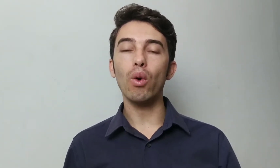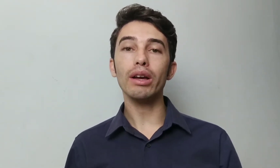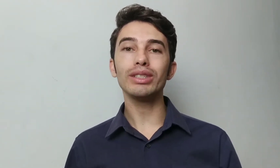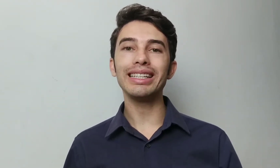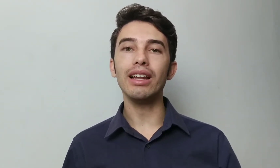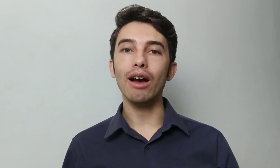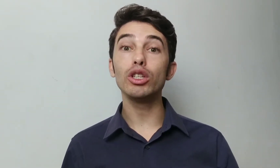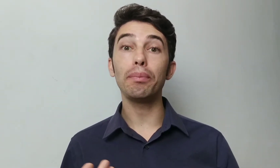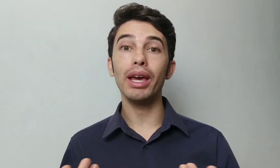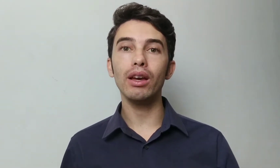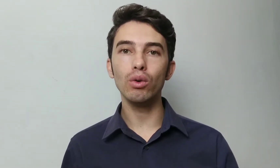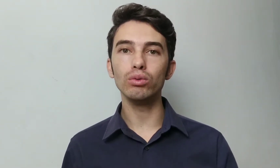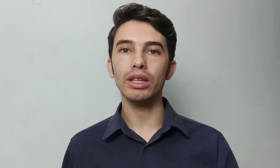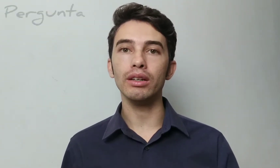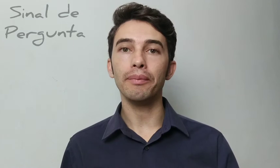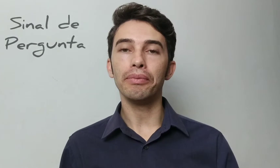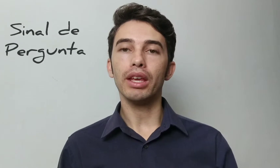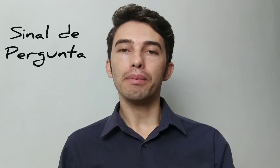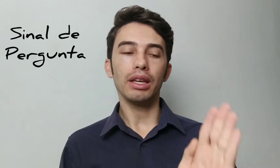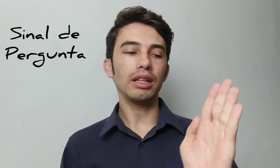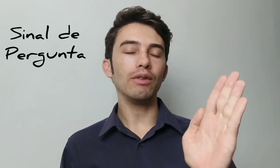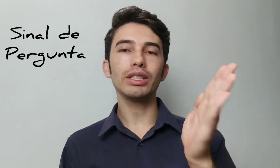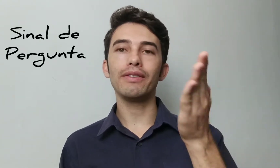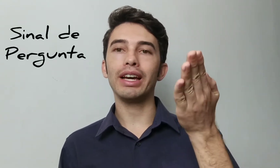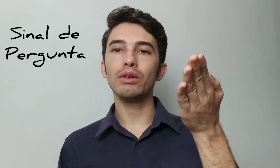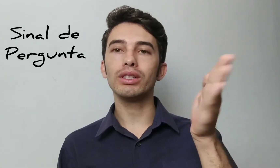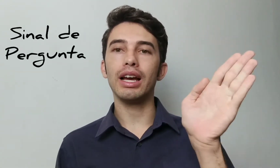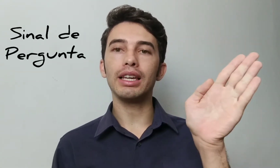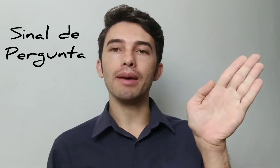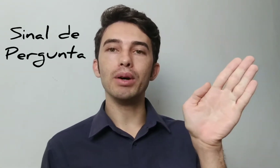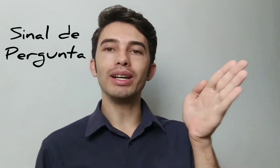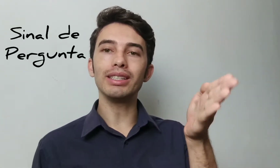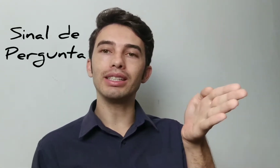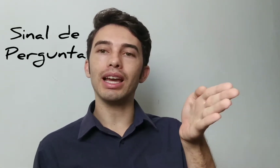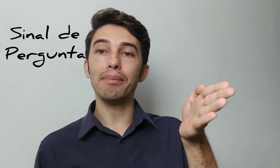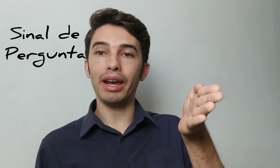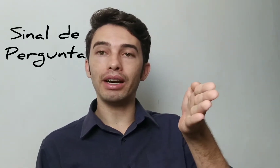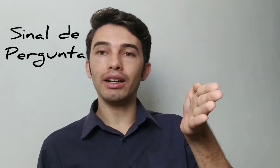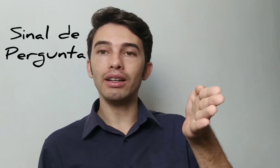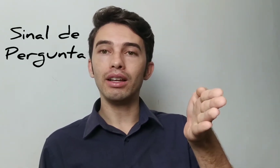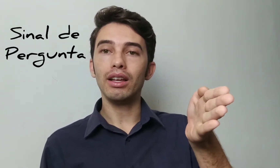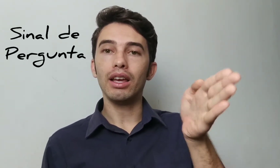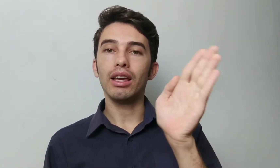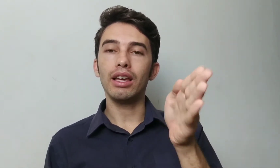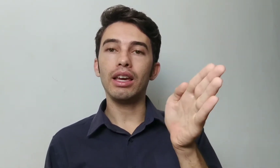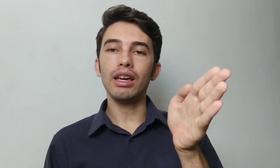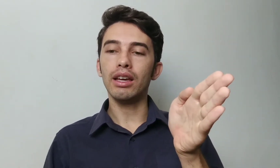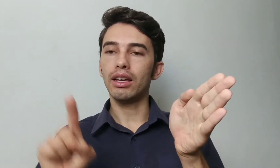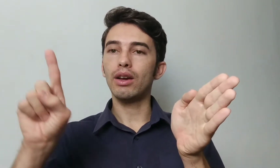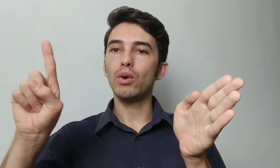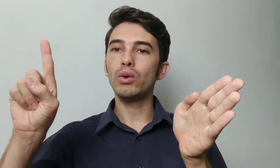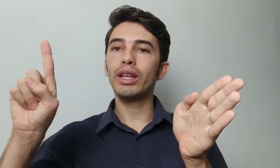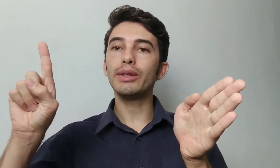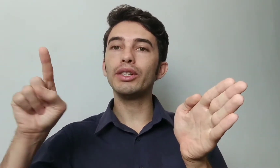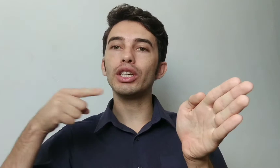o sinal de pergunta? Então você vai usar aqui a mão assim aberta e o dedo